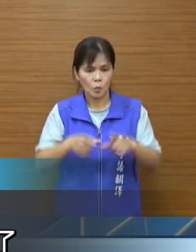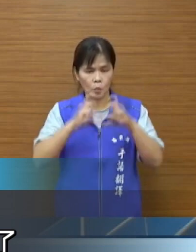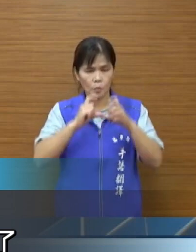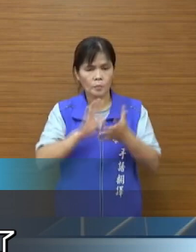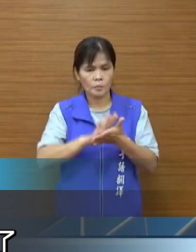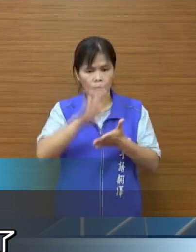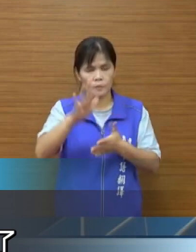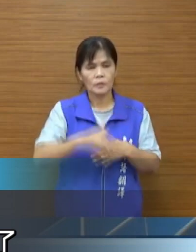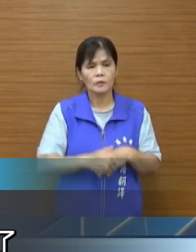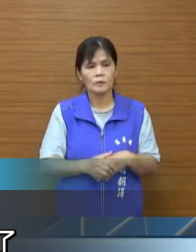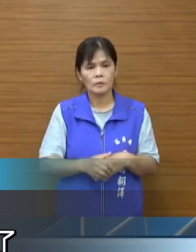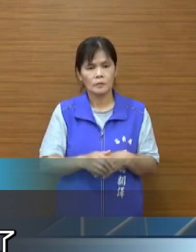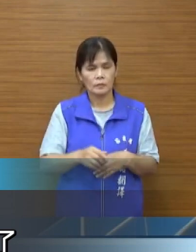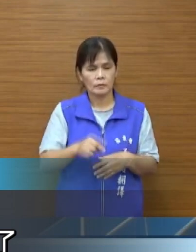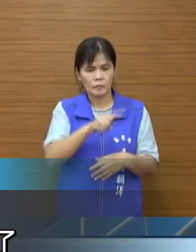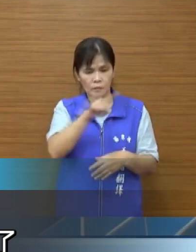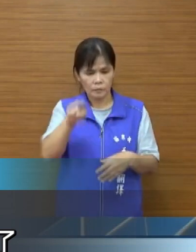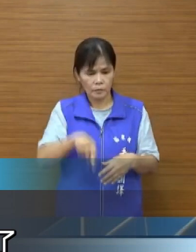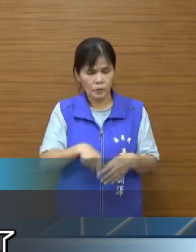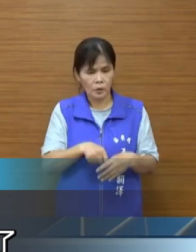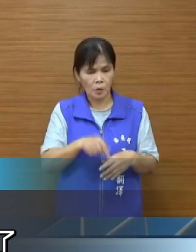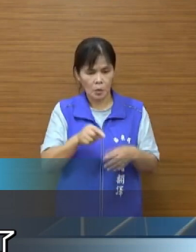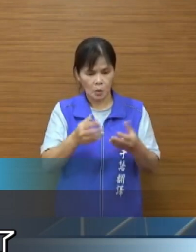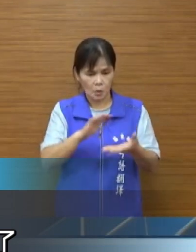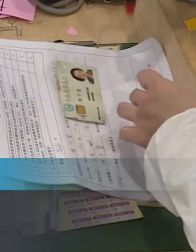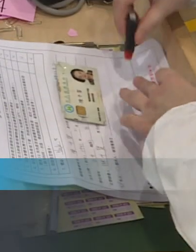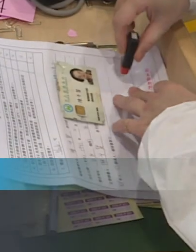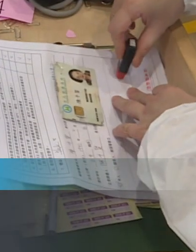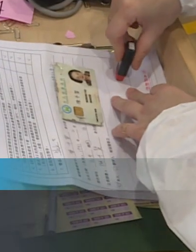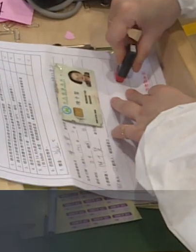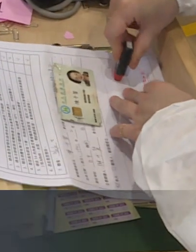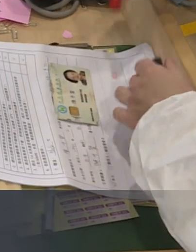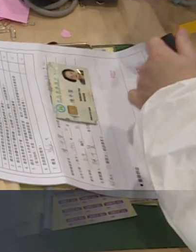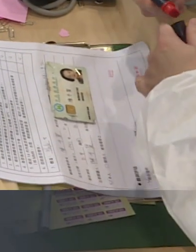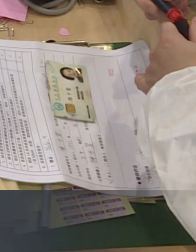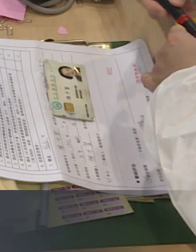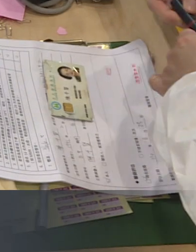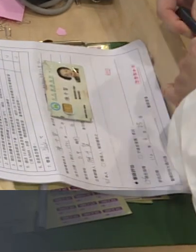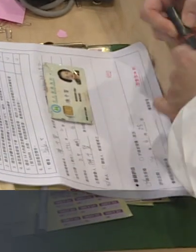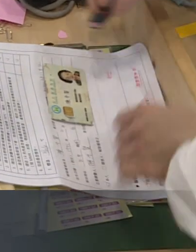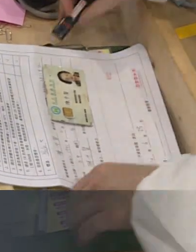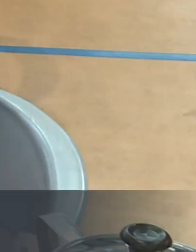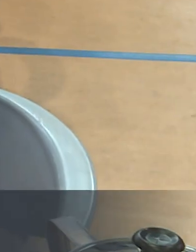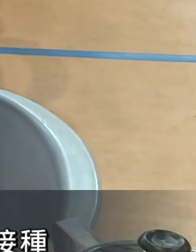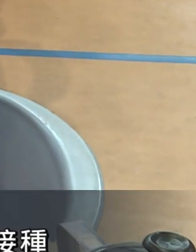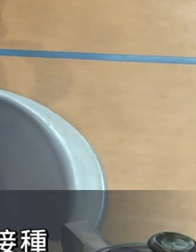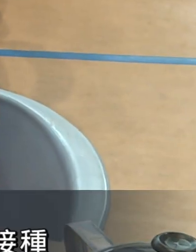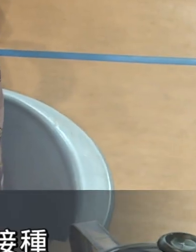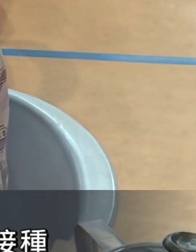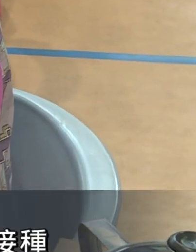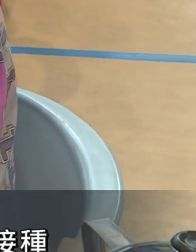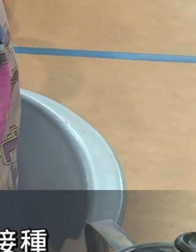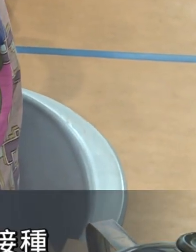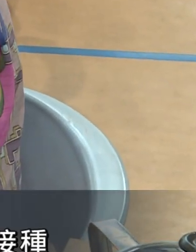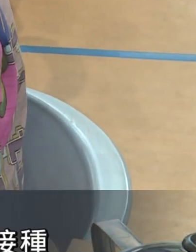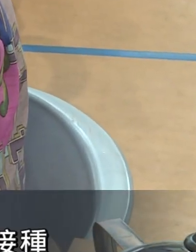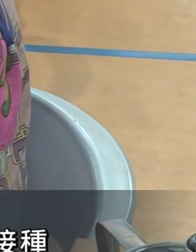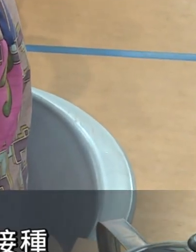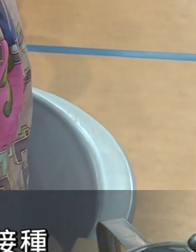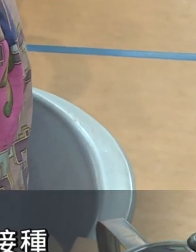前呢都已经预约额满了。 彰化县则未开放疫苗残疾预约，彰化县府表示，因为疫苗仍不